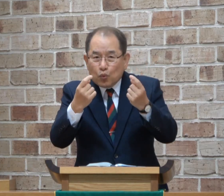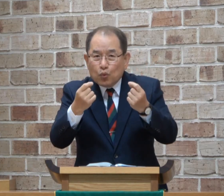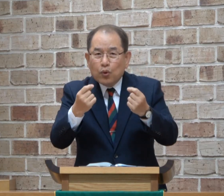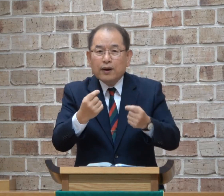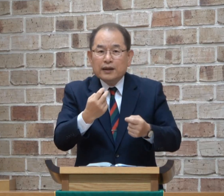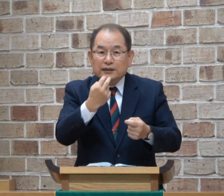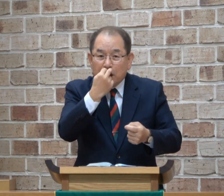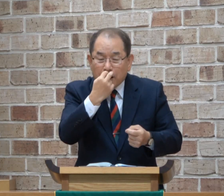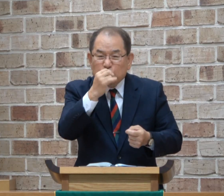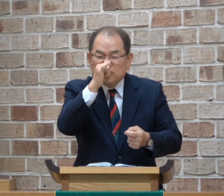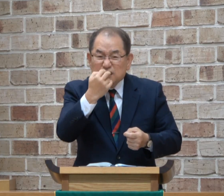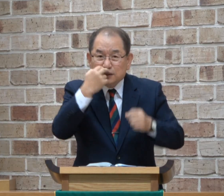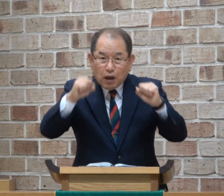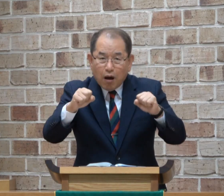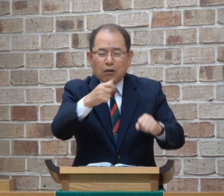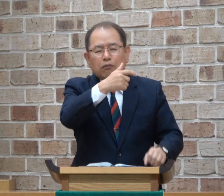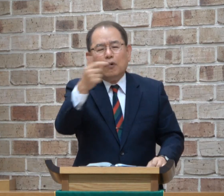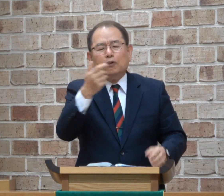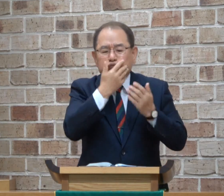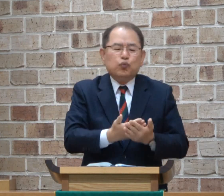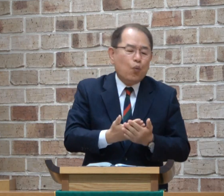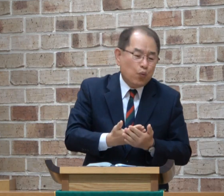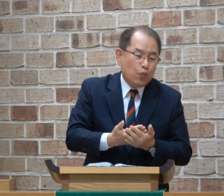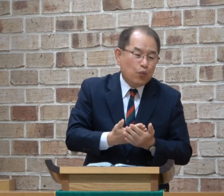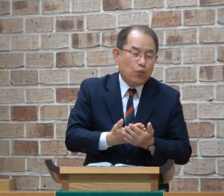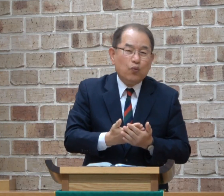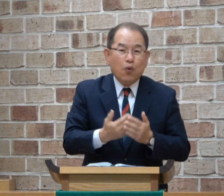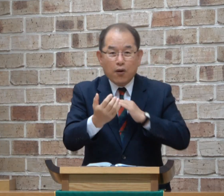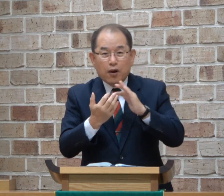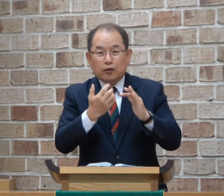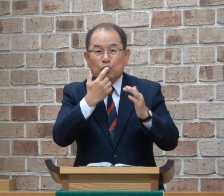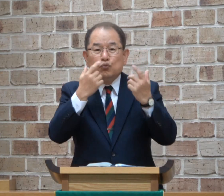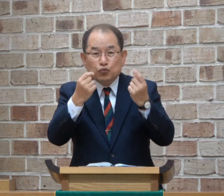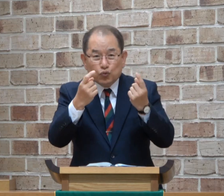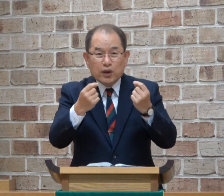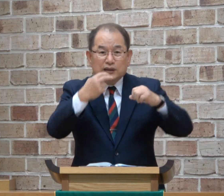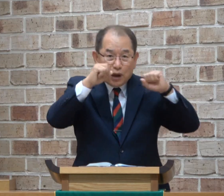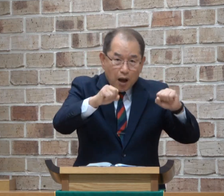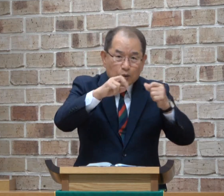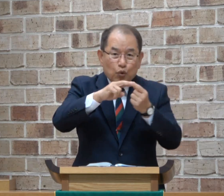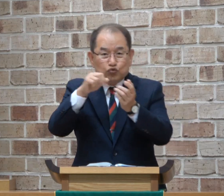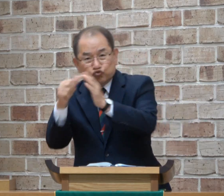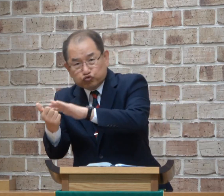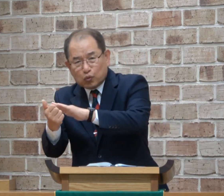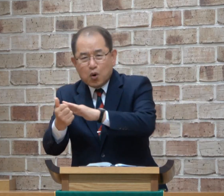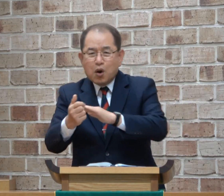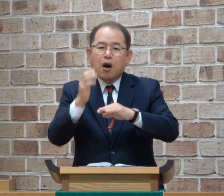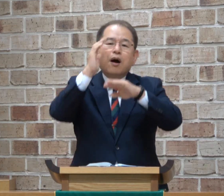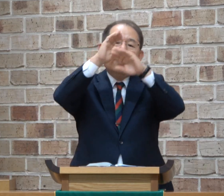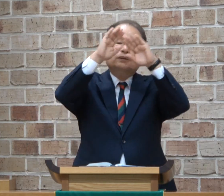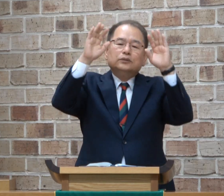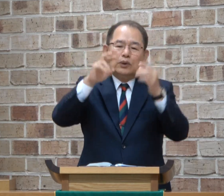있다는 것은, 살아있다는 것은 굉장히 중요합니다. 살아있는 것과 죽은 것은 하늘과 땅